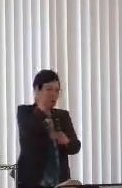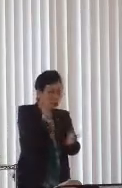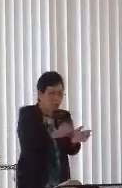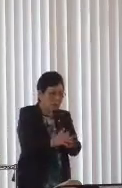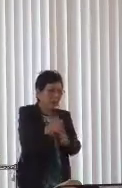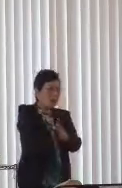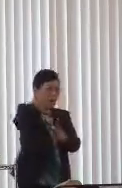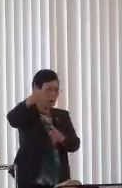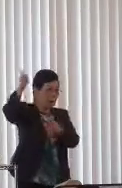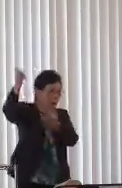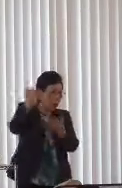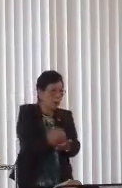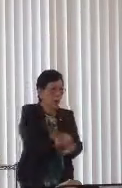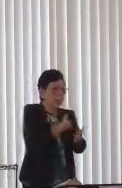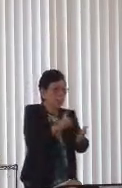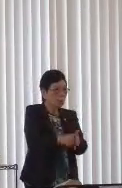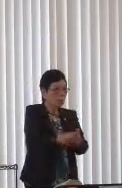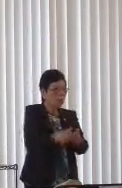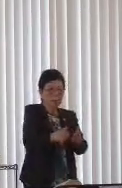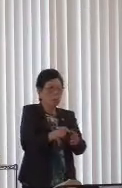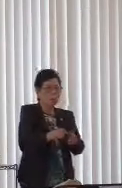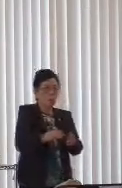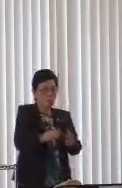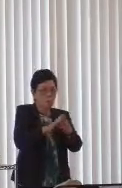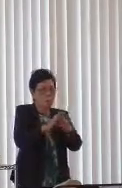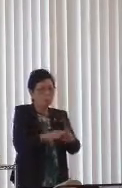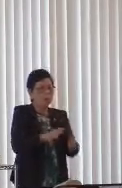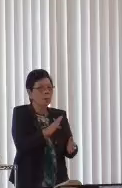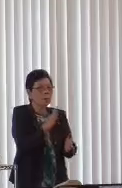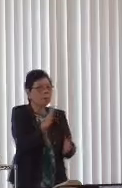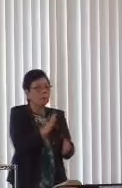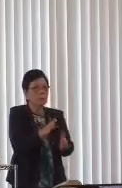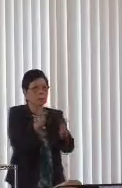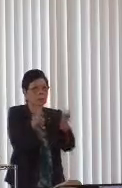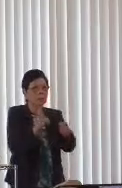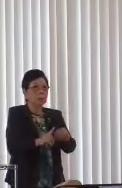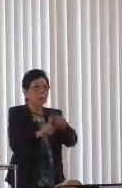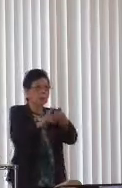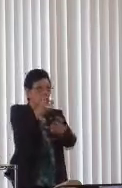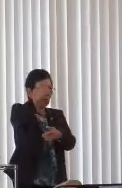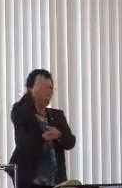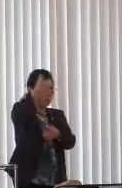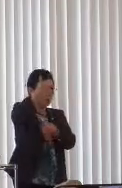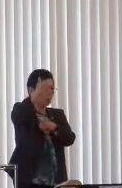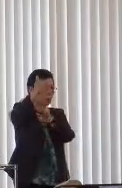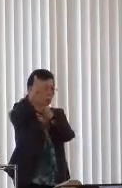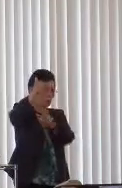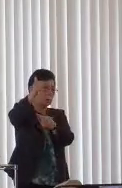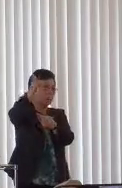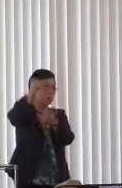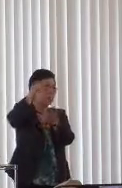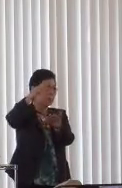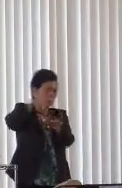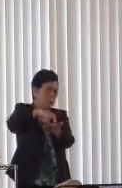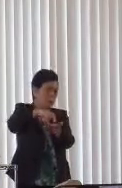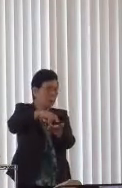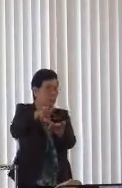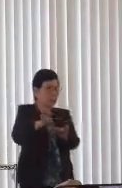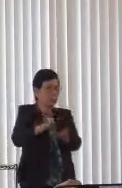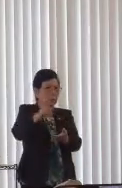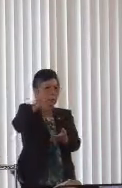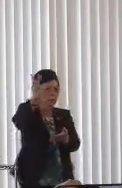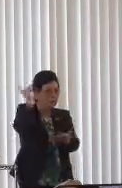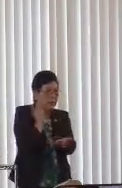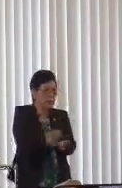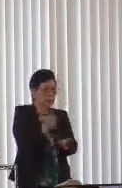はなくなります。全てはキリストを王としてこの存在する神の国だけになるわ